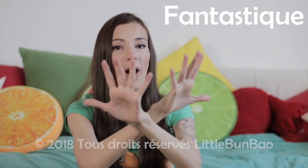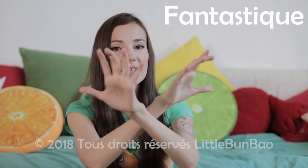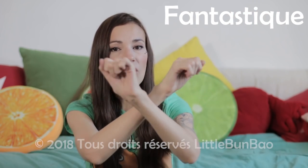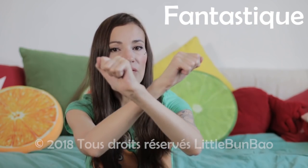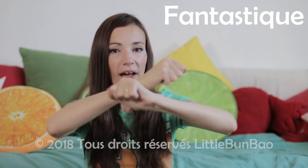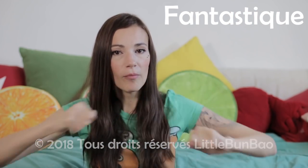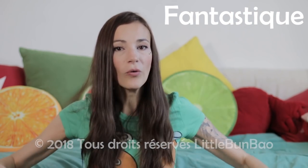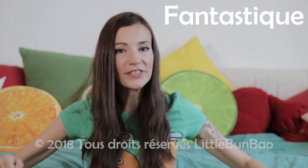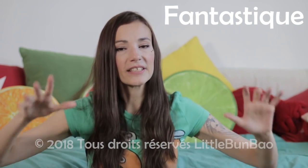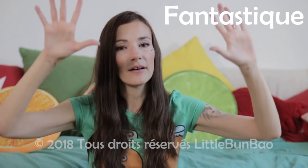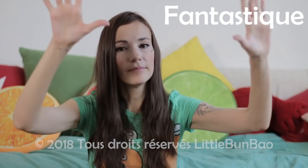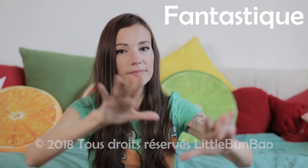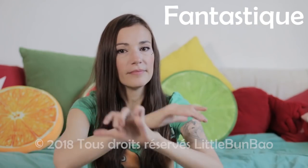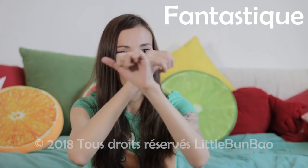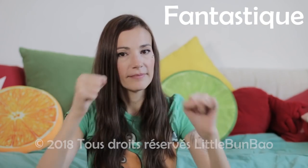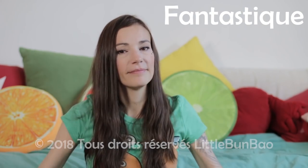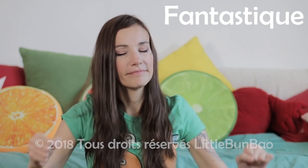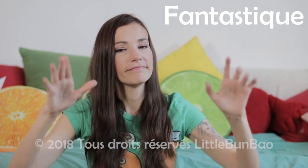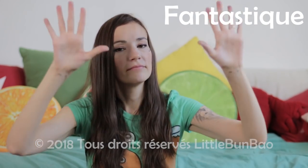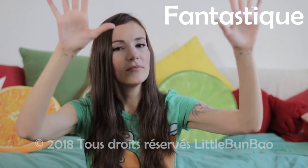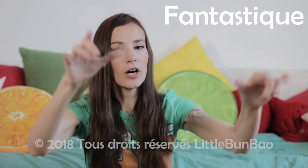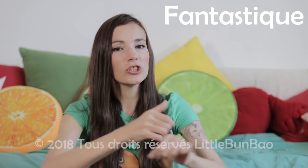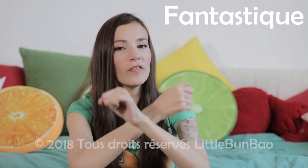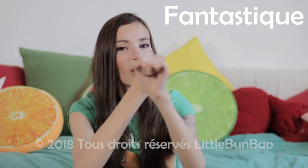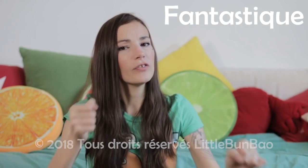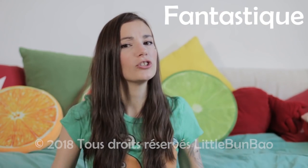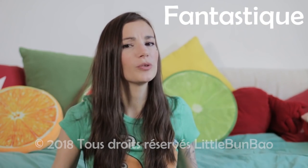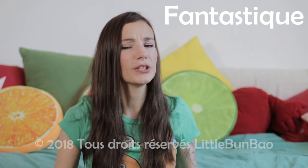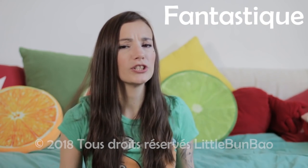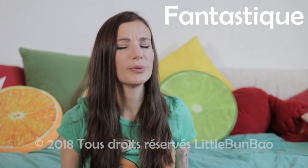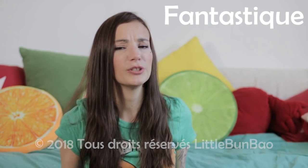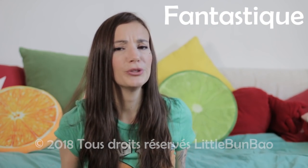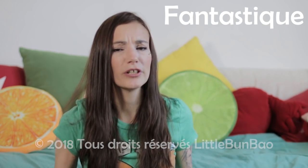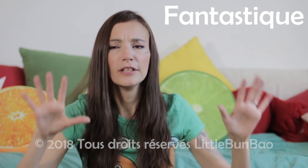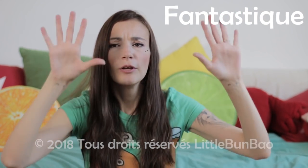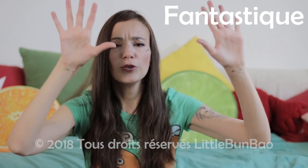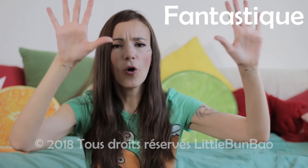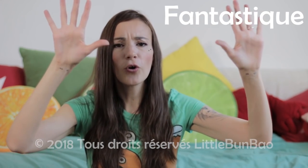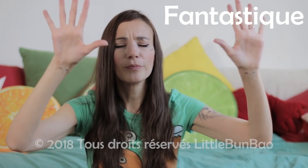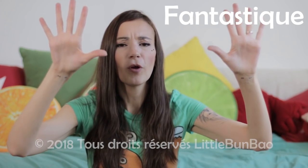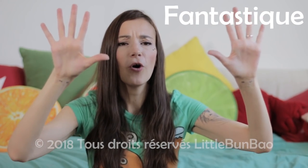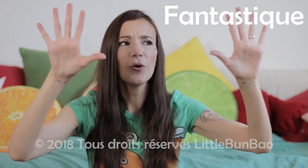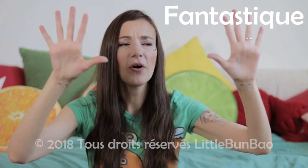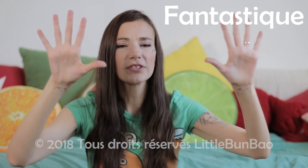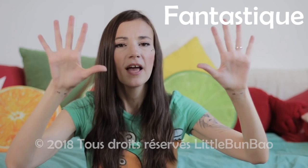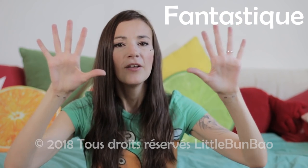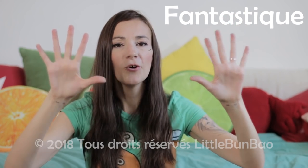croise, on ferme, on tire. Ah, ça va en fait, t'as expliqué, c'est pas si pire. Donc, on recommence. Nos mains en